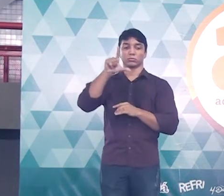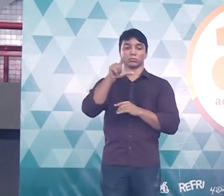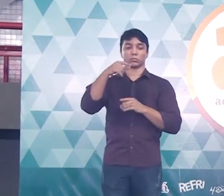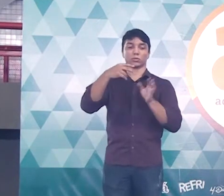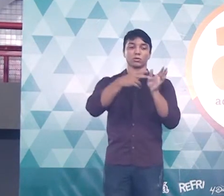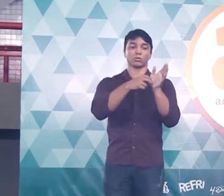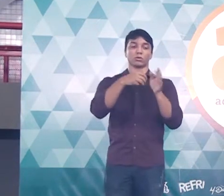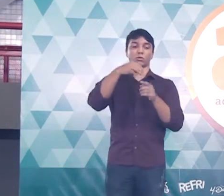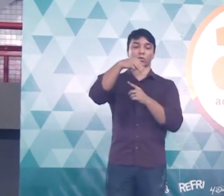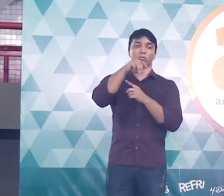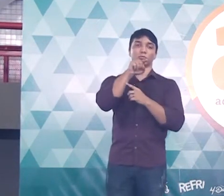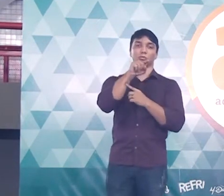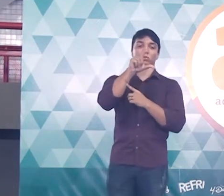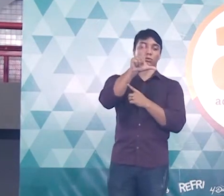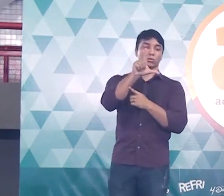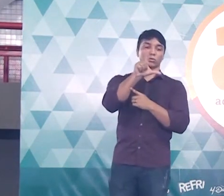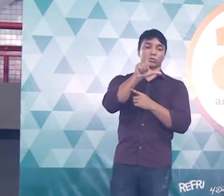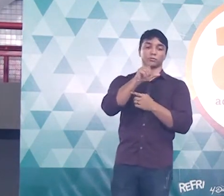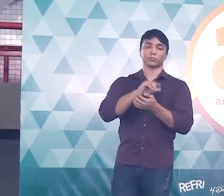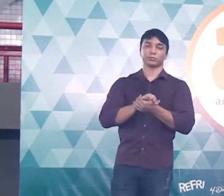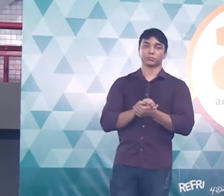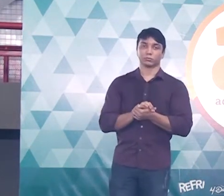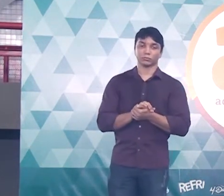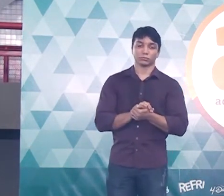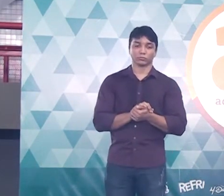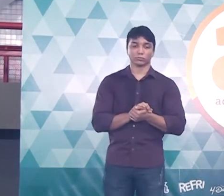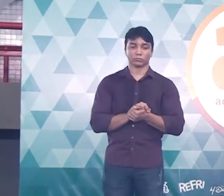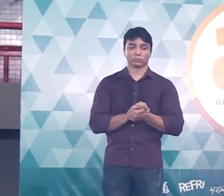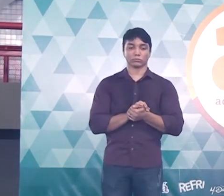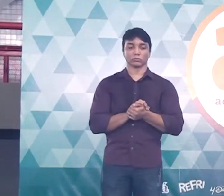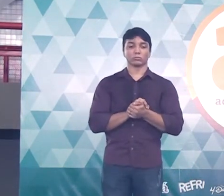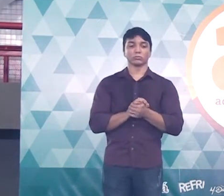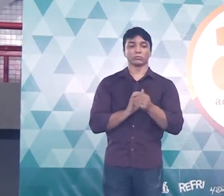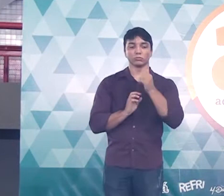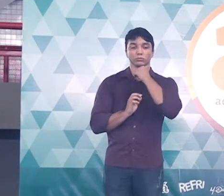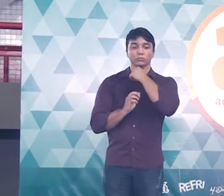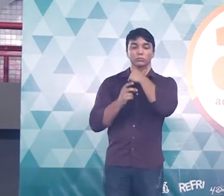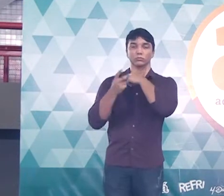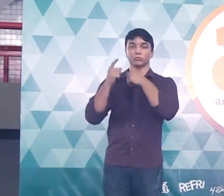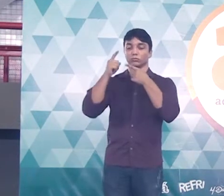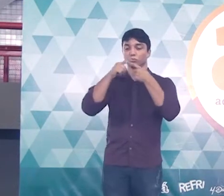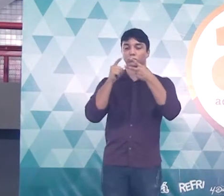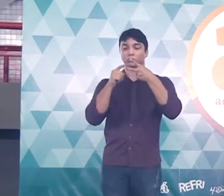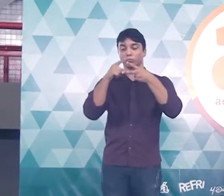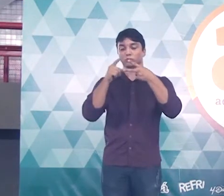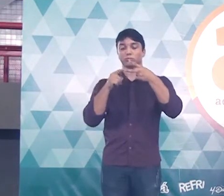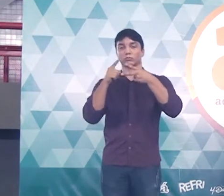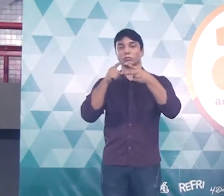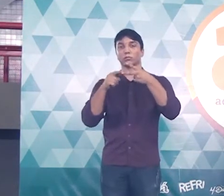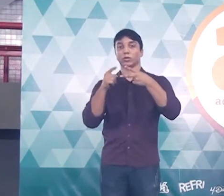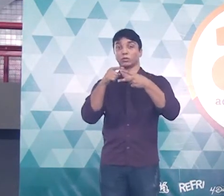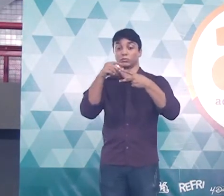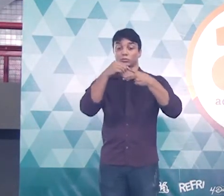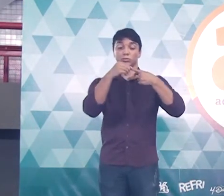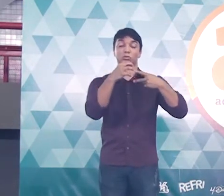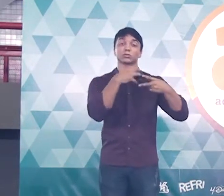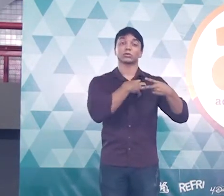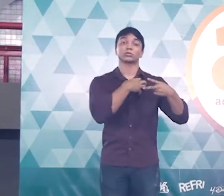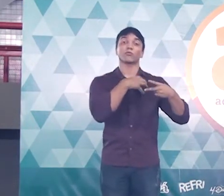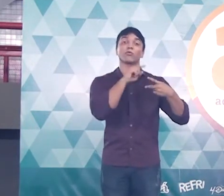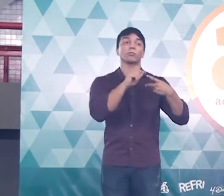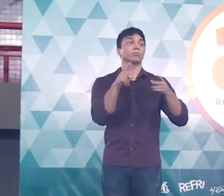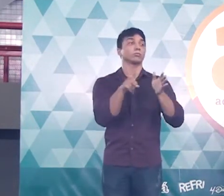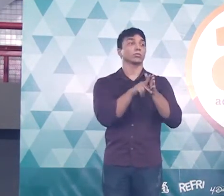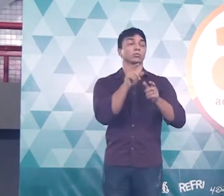facilmente o quimacete e quimolesa. Quimacete e quimolesa são os dois tipos de calor. O calor sensível está relacionado a